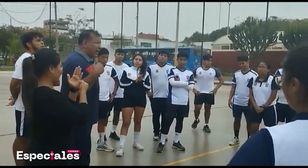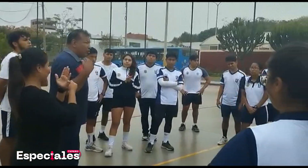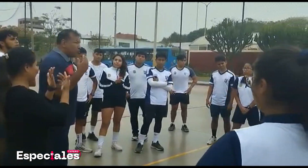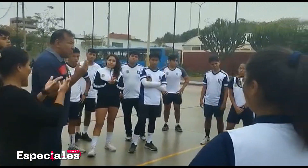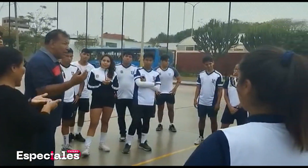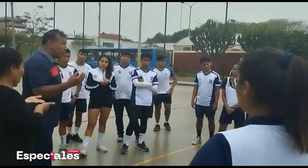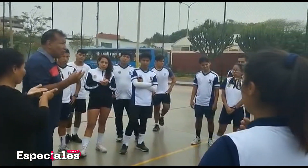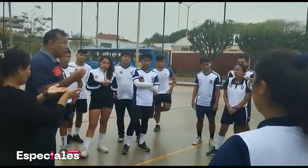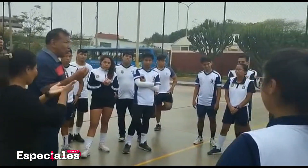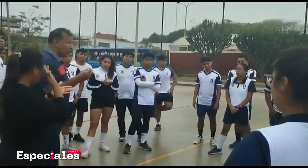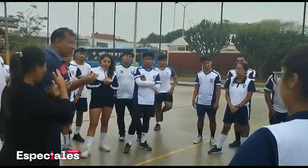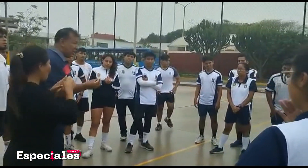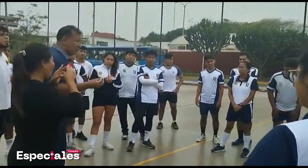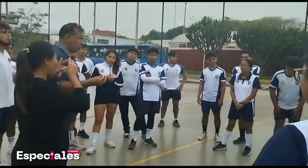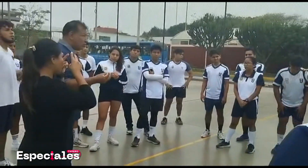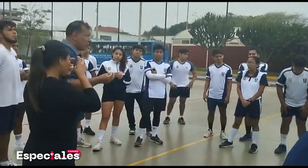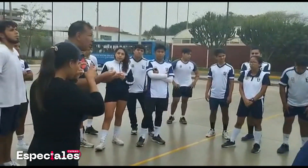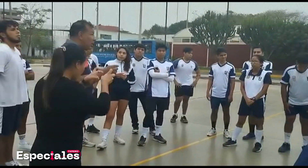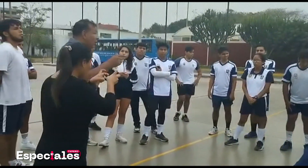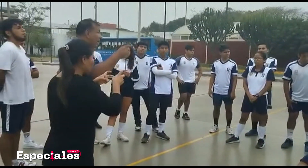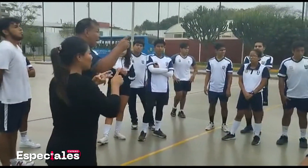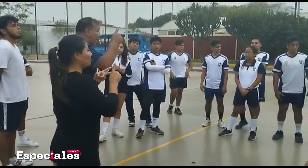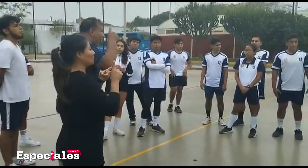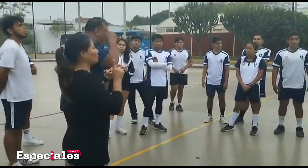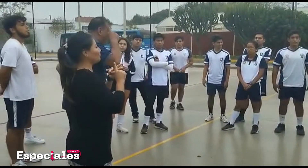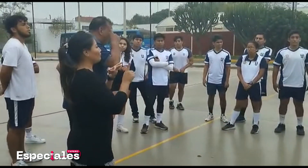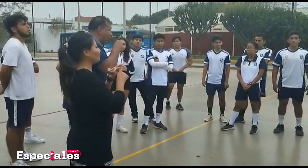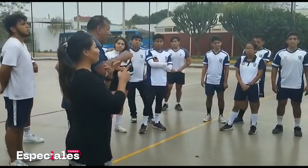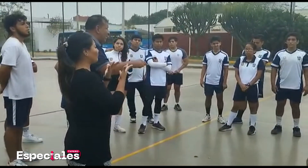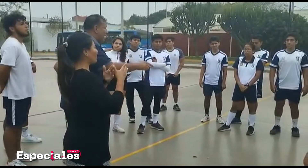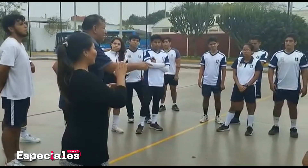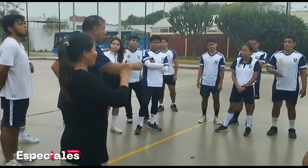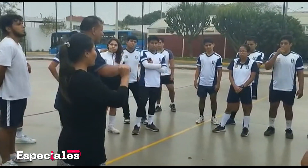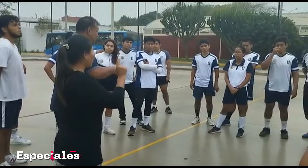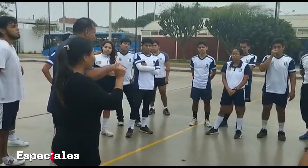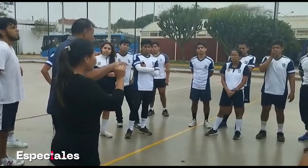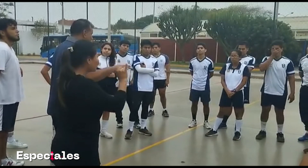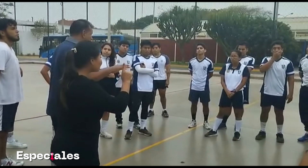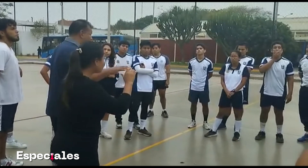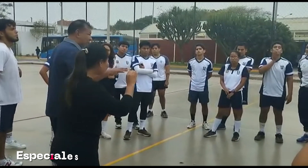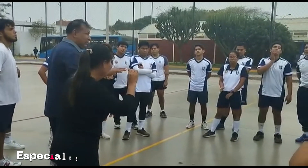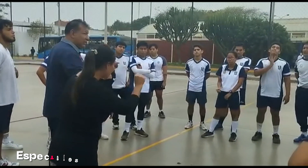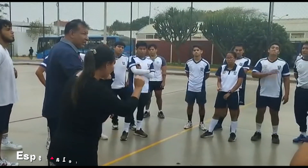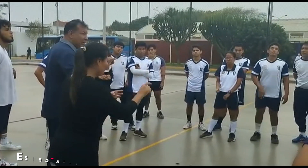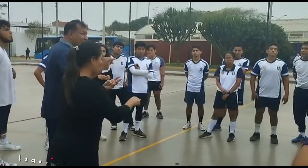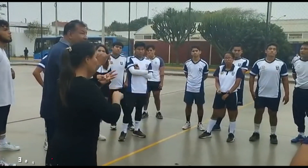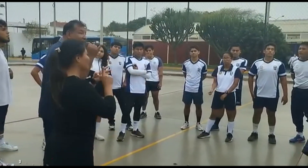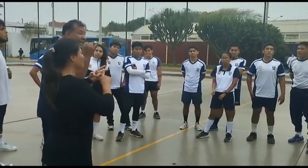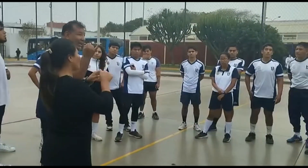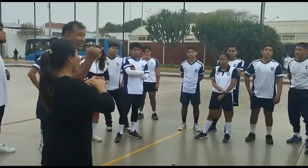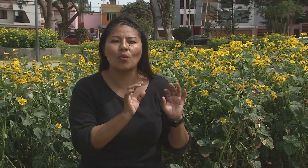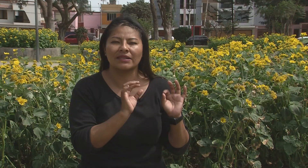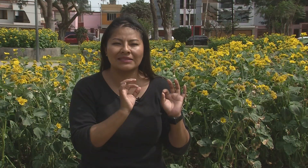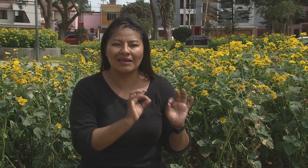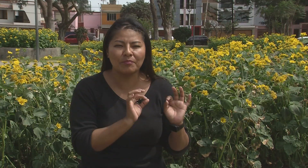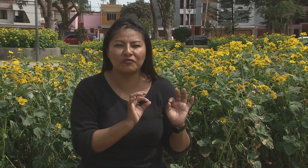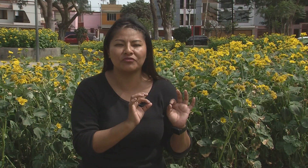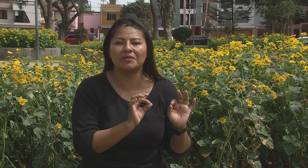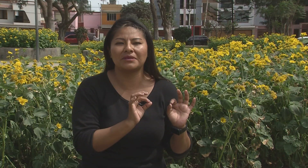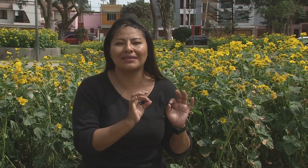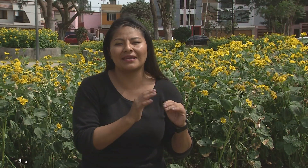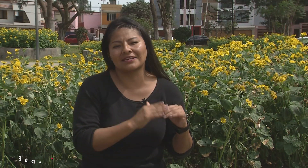su vocación nació cuando veía de muy niña a las personas con discapacidad en la calle. Creo que ese recuerdo lo guardé